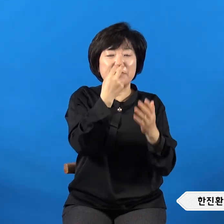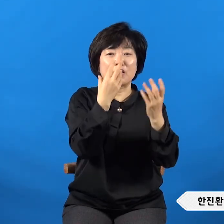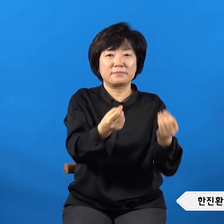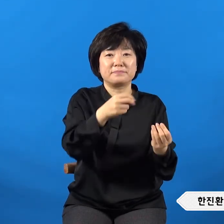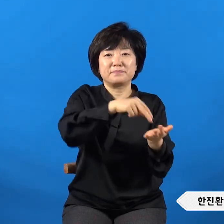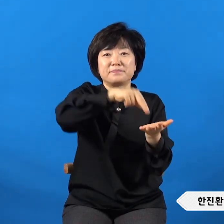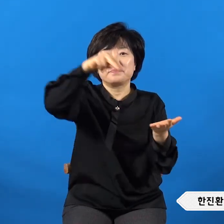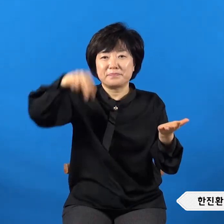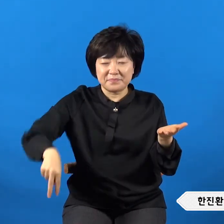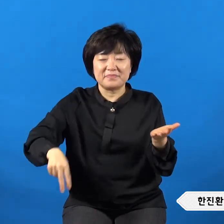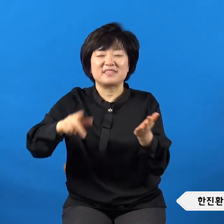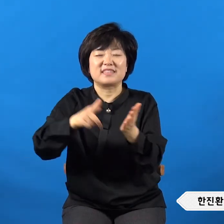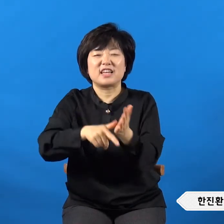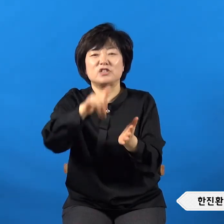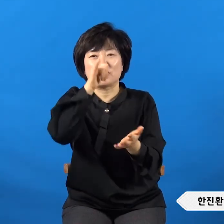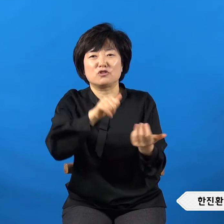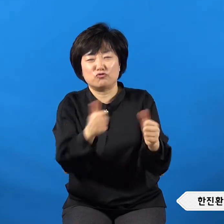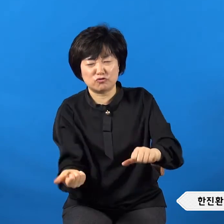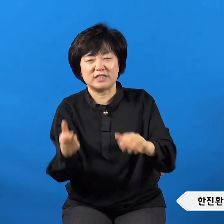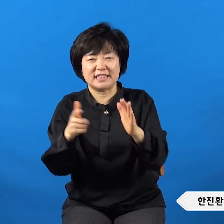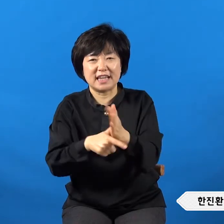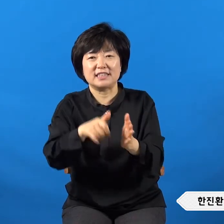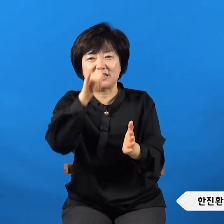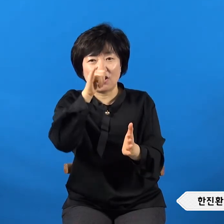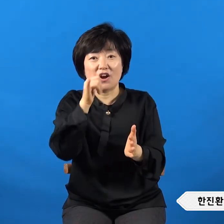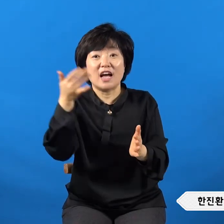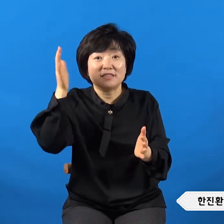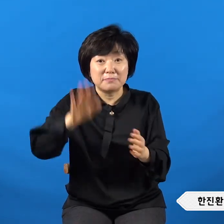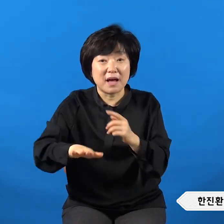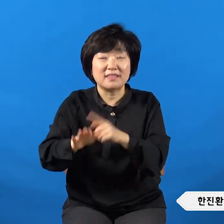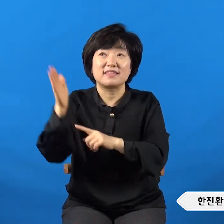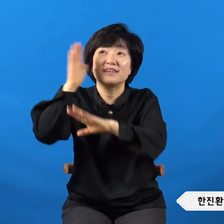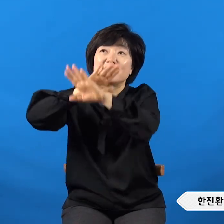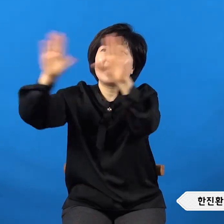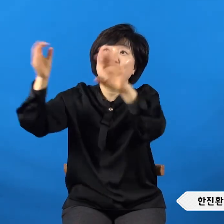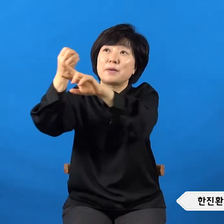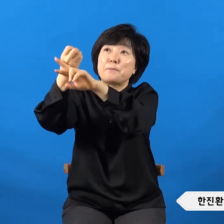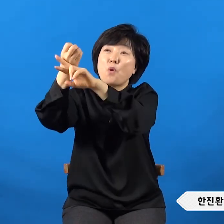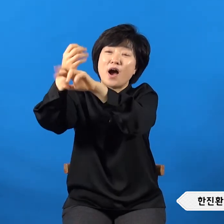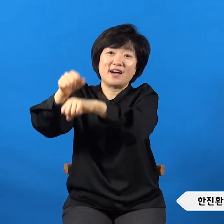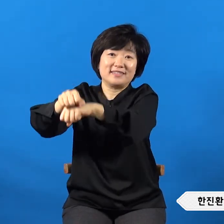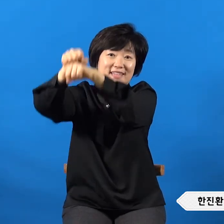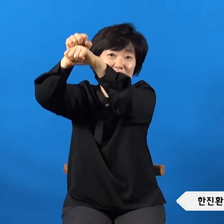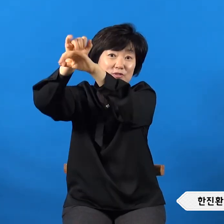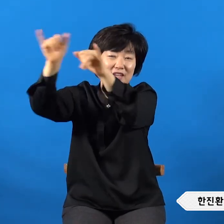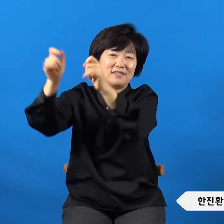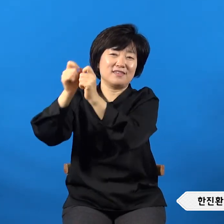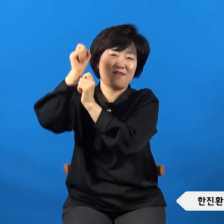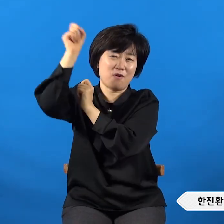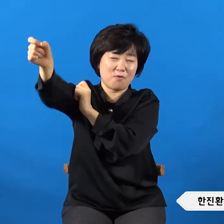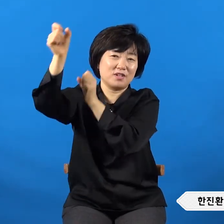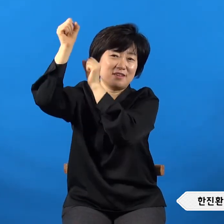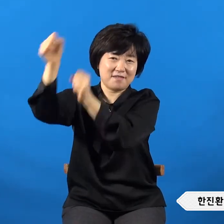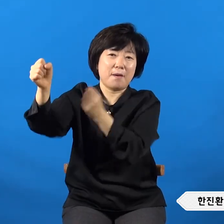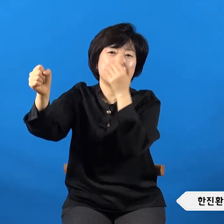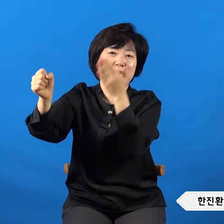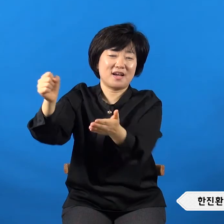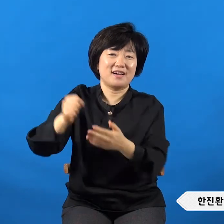할 때가 다가올 것입니다. 그러나 하늘에 보화를 쌓아두는 사람은 영원히